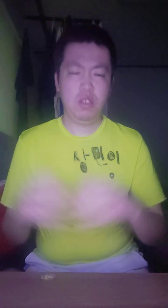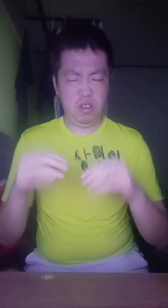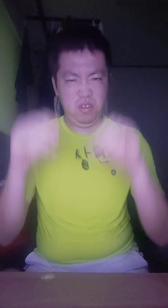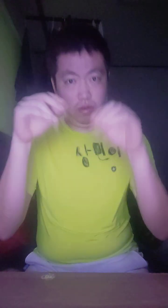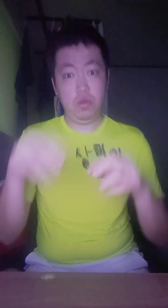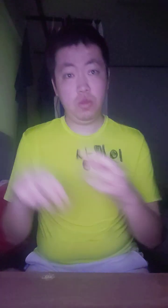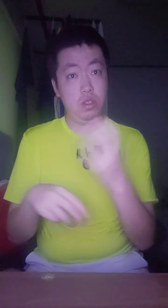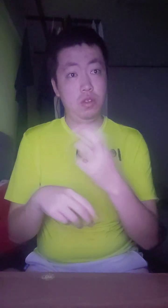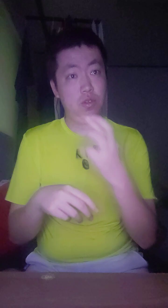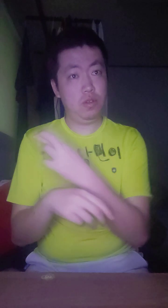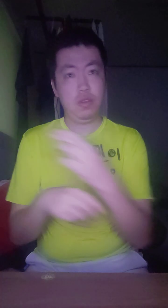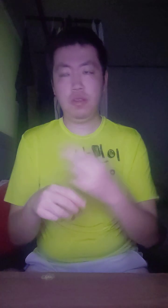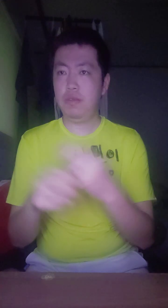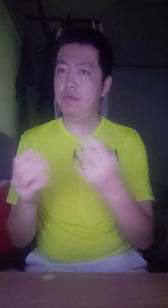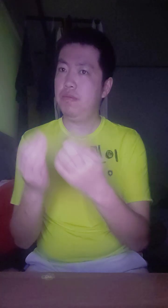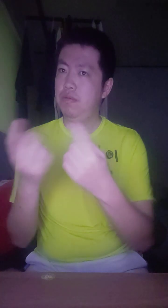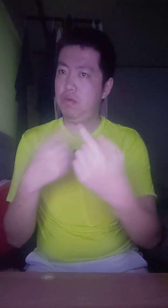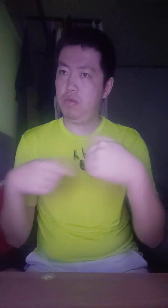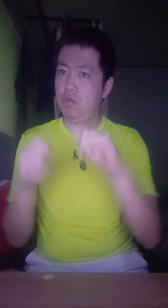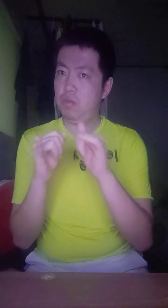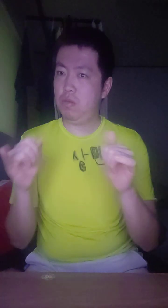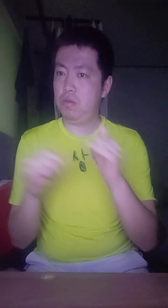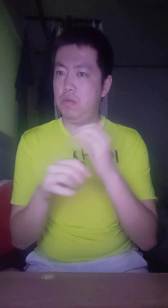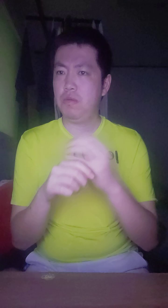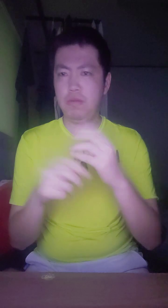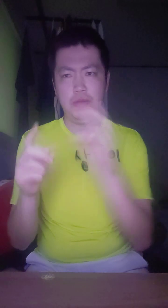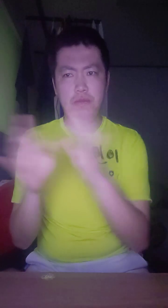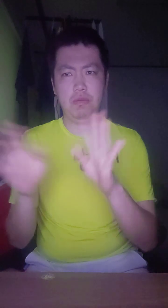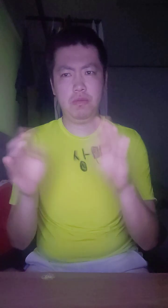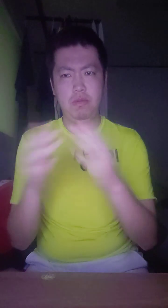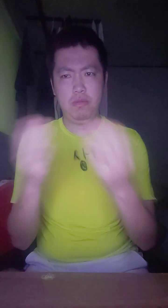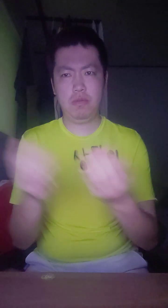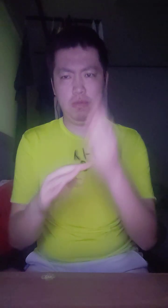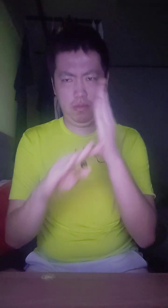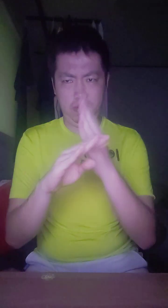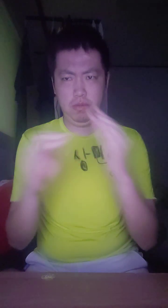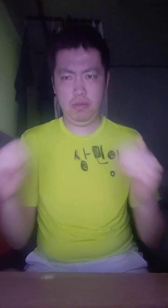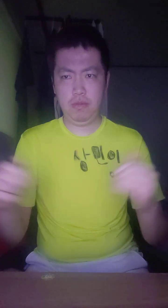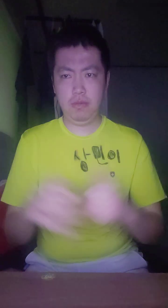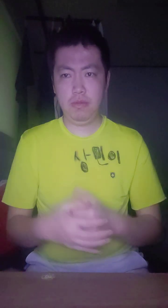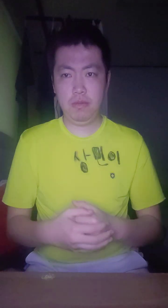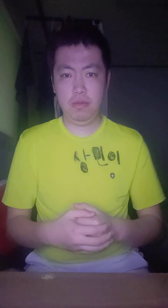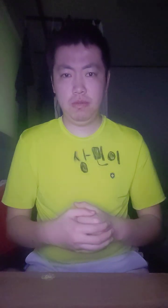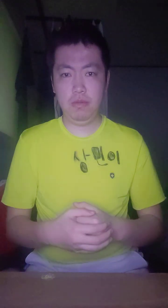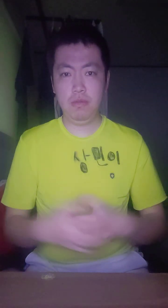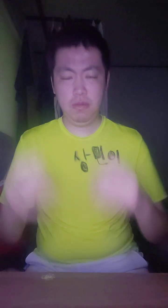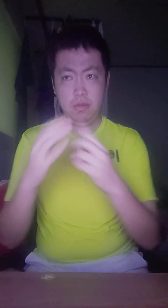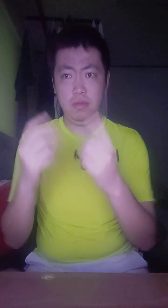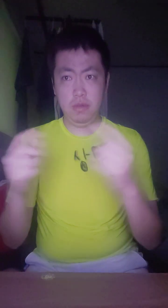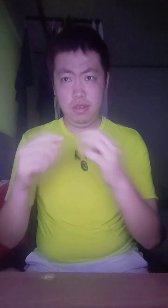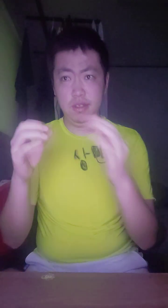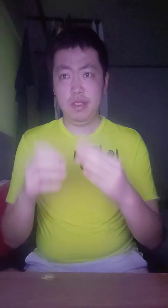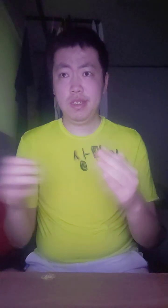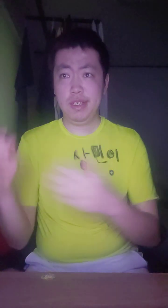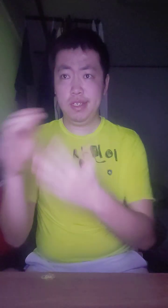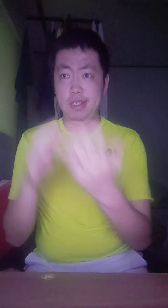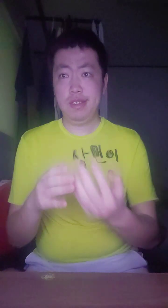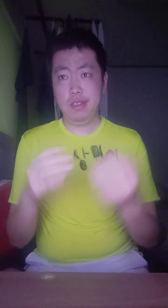사태로 A씨가 운영하던 제조업체도 15분 동안 공장이 멈춰섰습니다. 순식간에 불량품 수억 원어치가